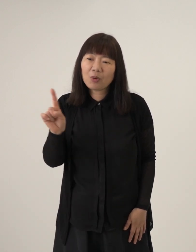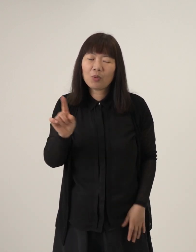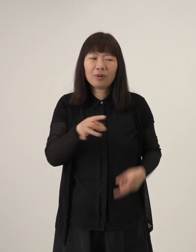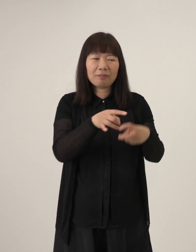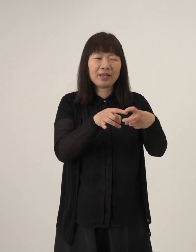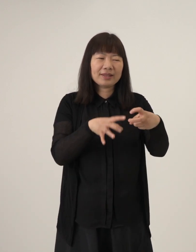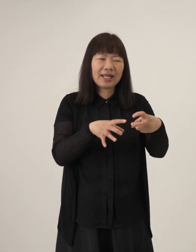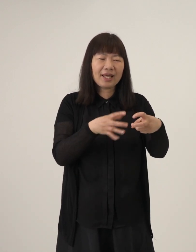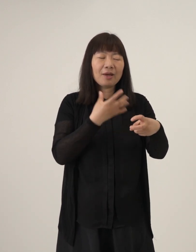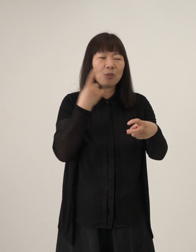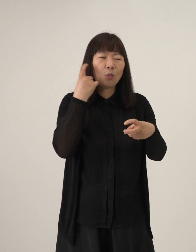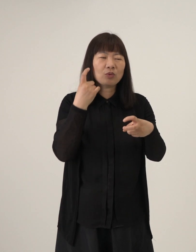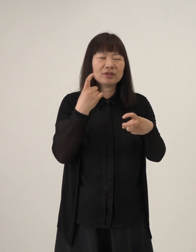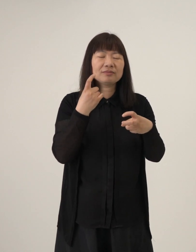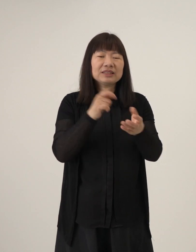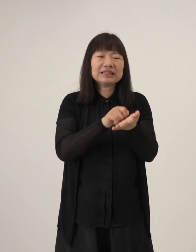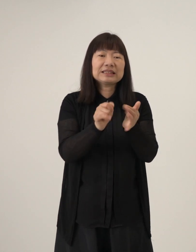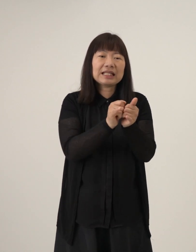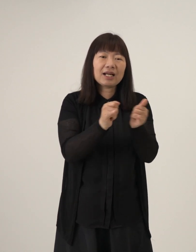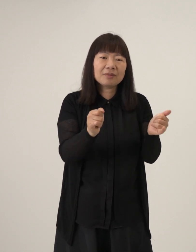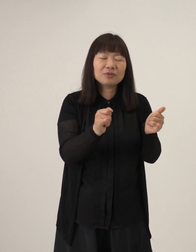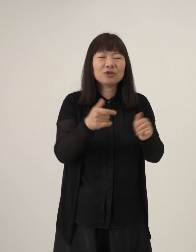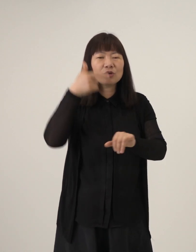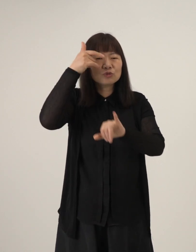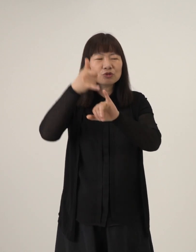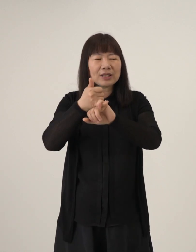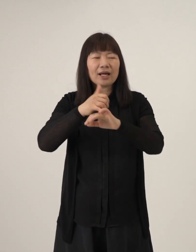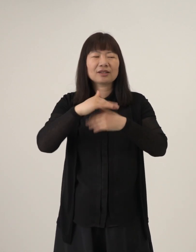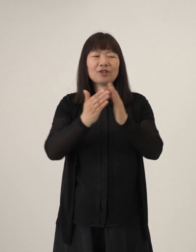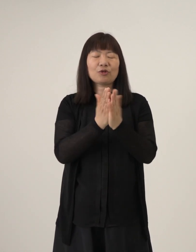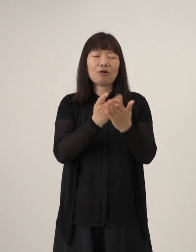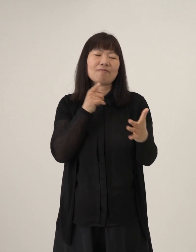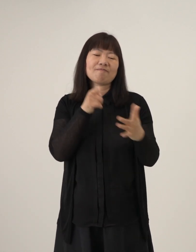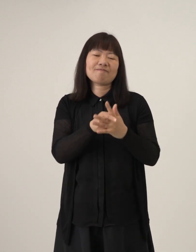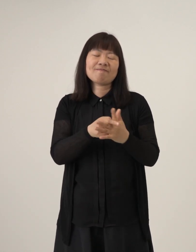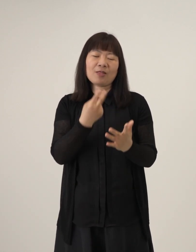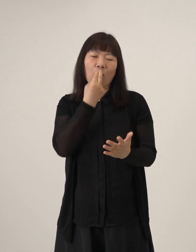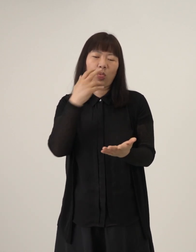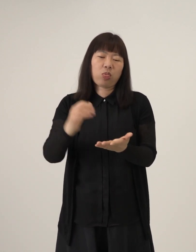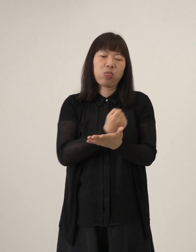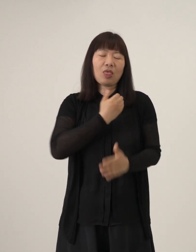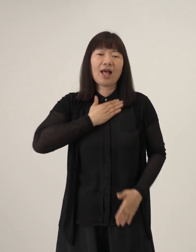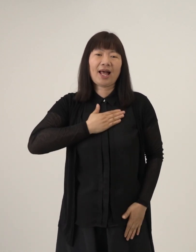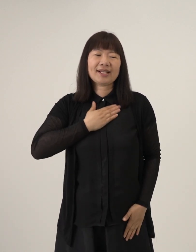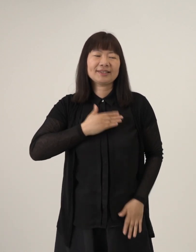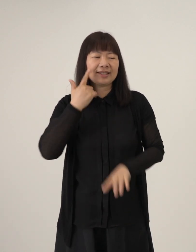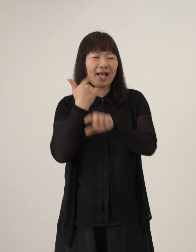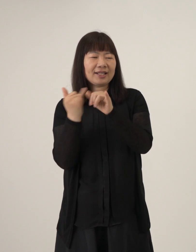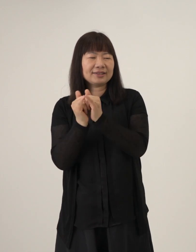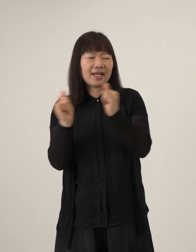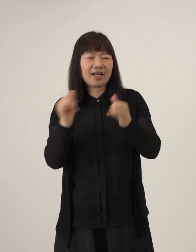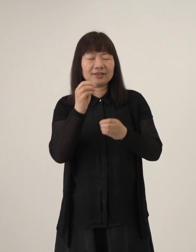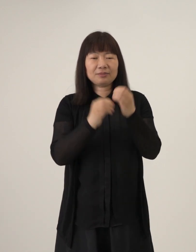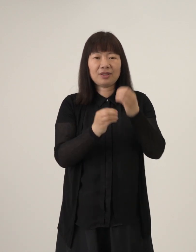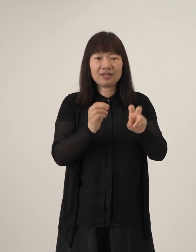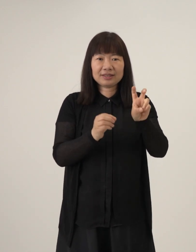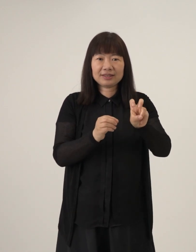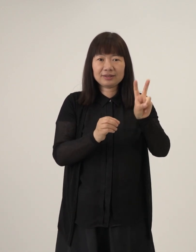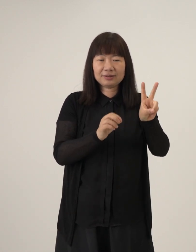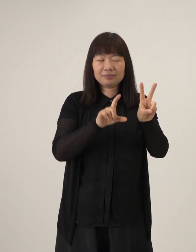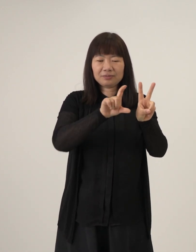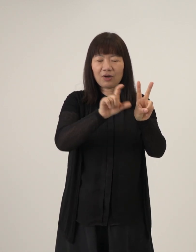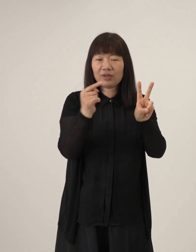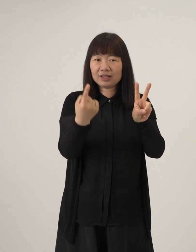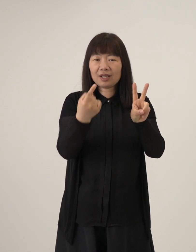마태는 구약의 정통한 학자라고요. 그래서 시편 22편 1절을